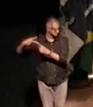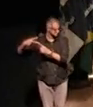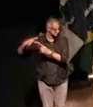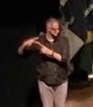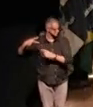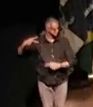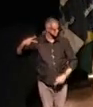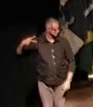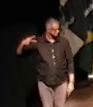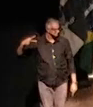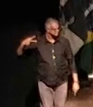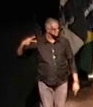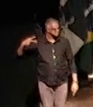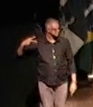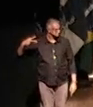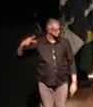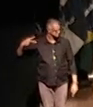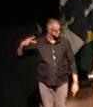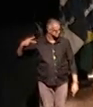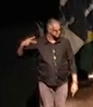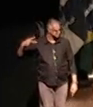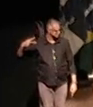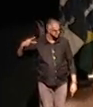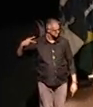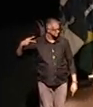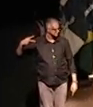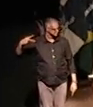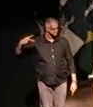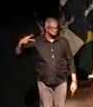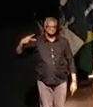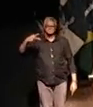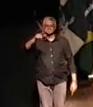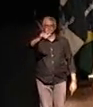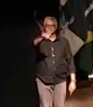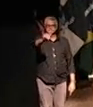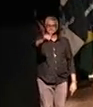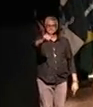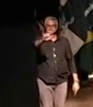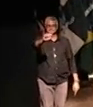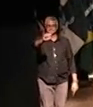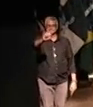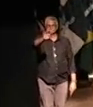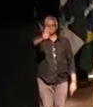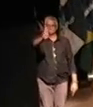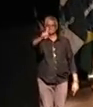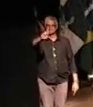não qual é o brinde Gabriel Abraão